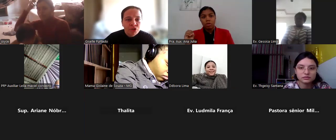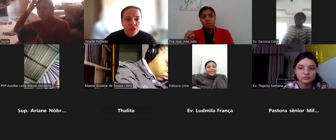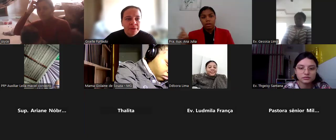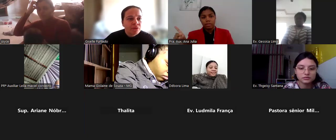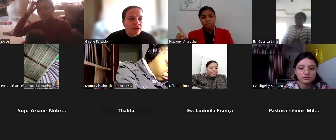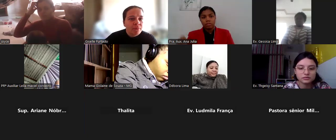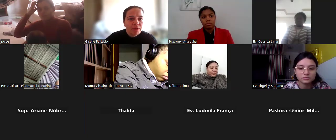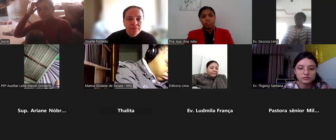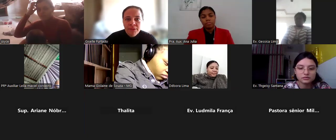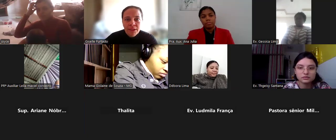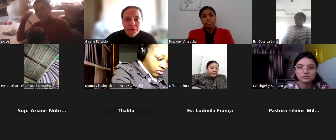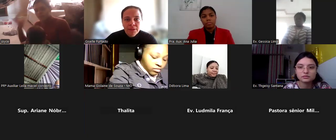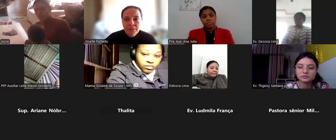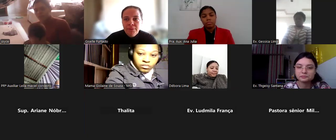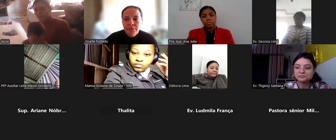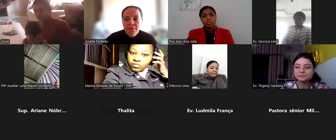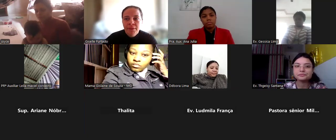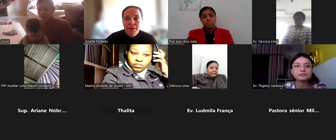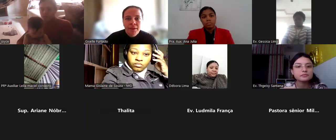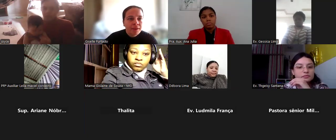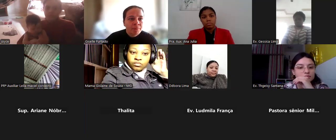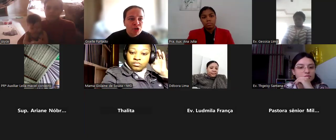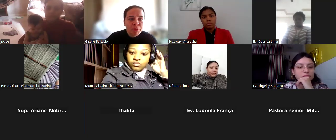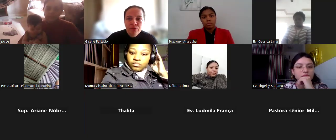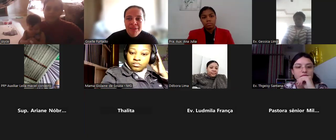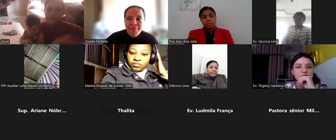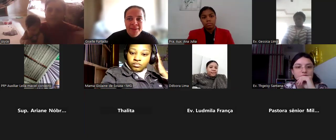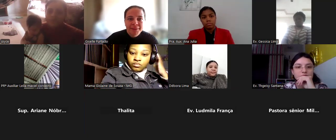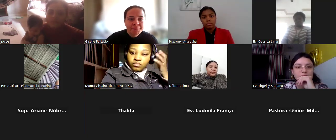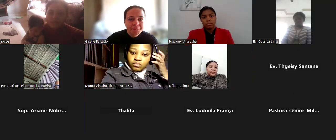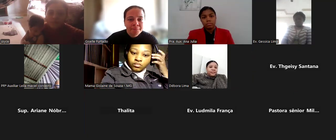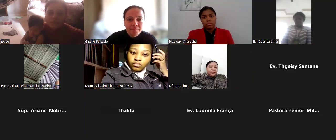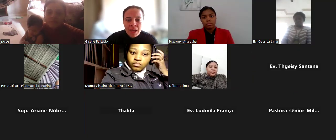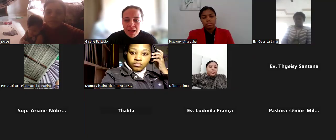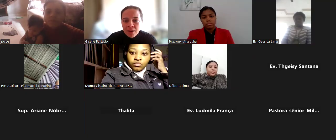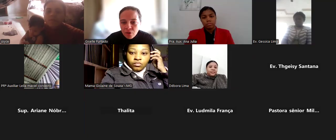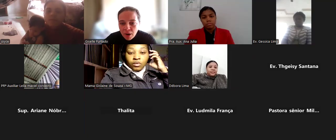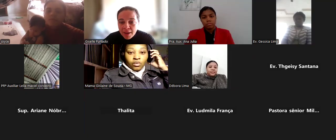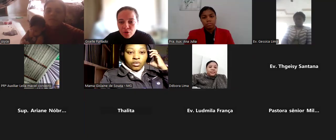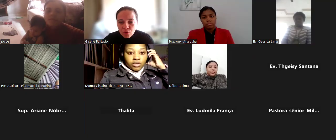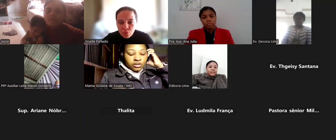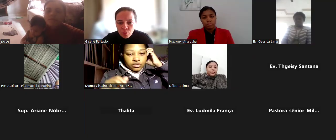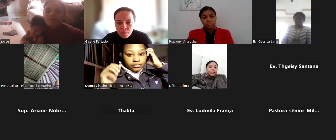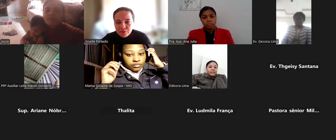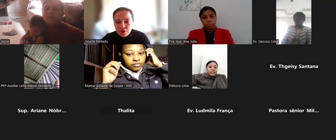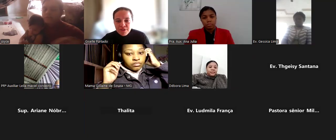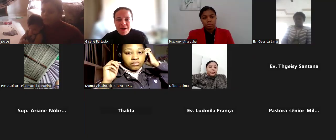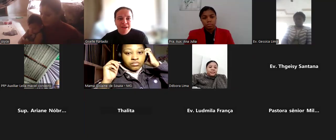Tinha mais alguém com a mão levantada? Pode Não, perguntar, era Mário. eu. Era o pastor auxiliar Ederson.